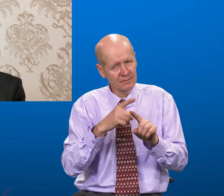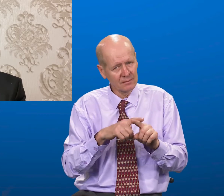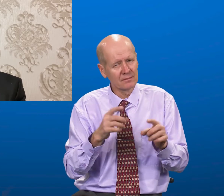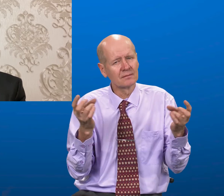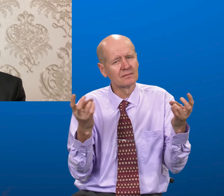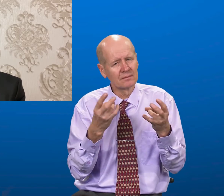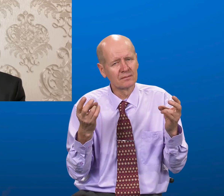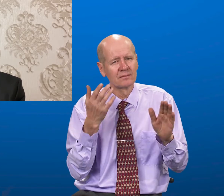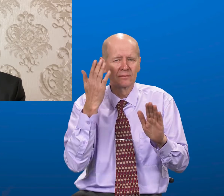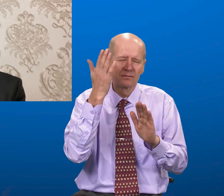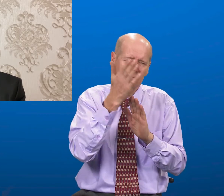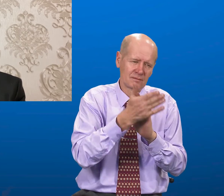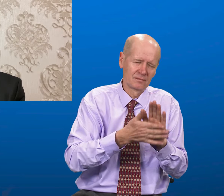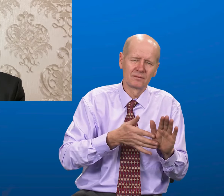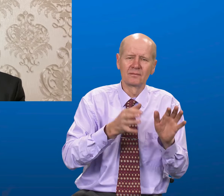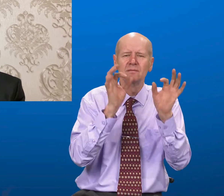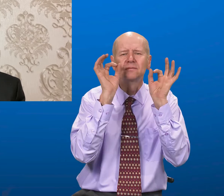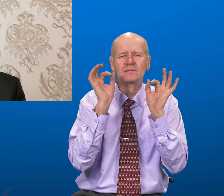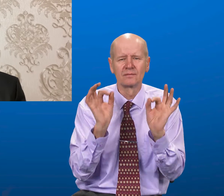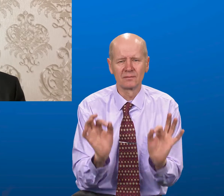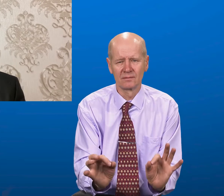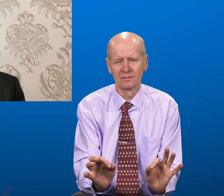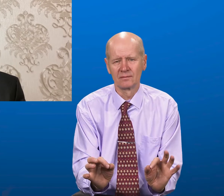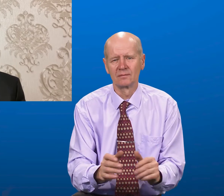эпизоды в этой же истории, которые